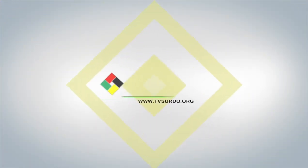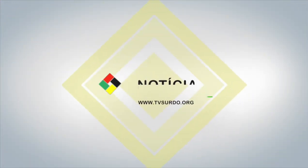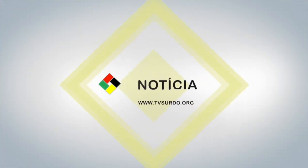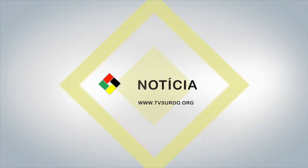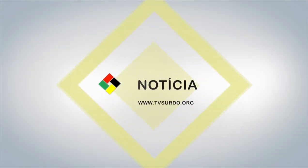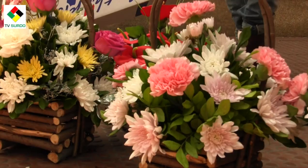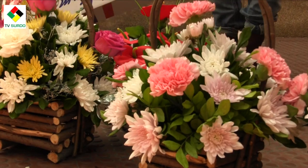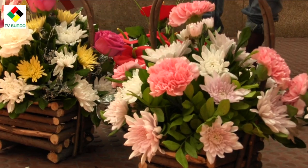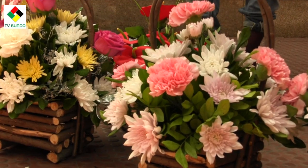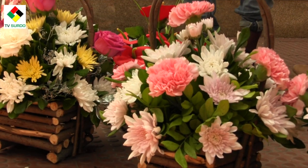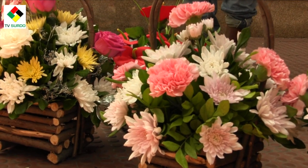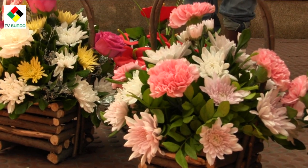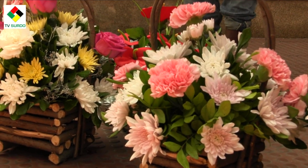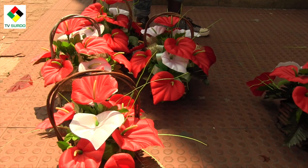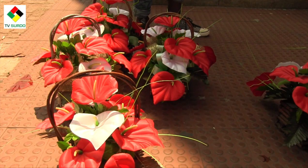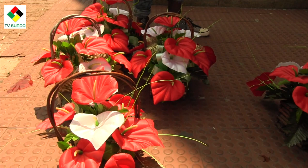Música